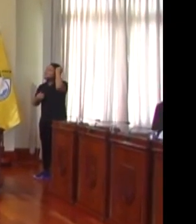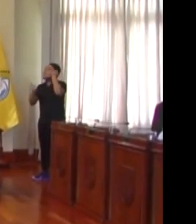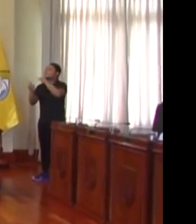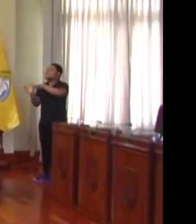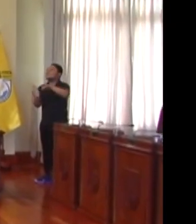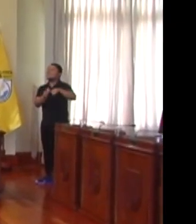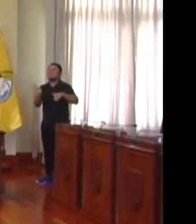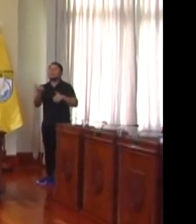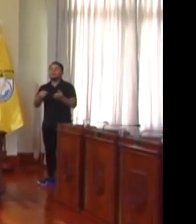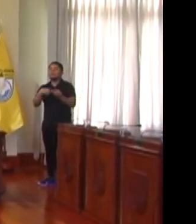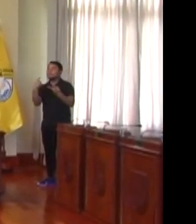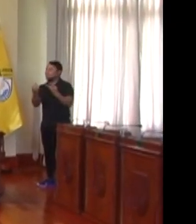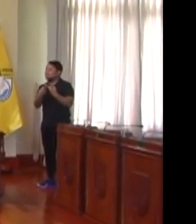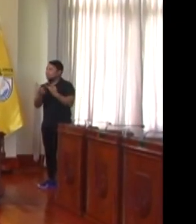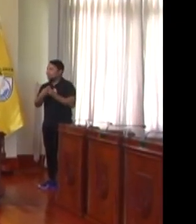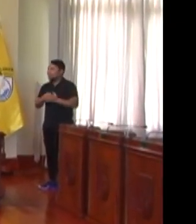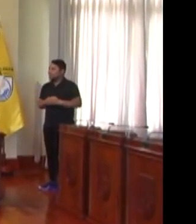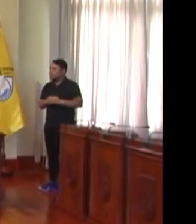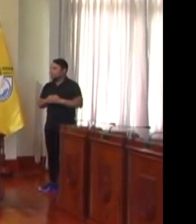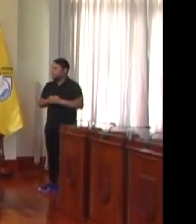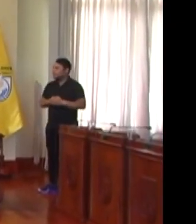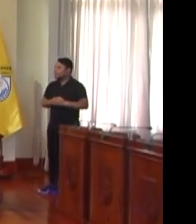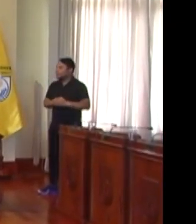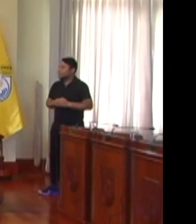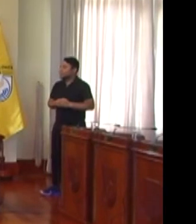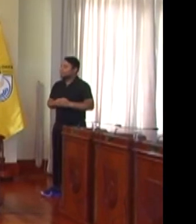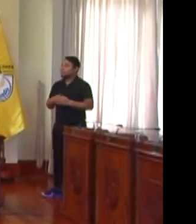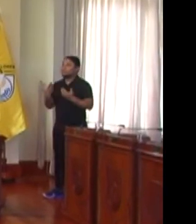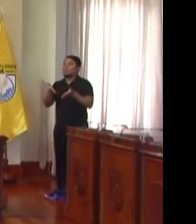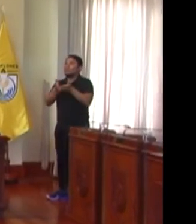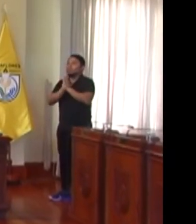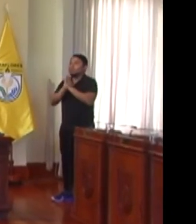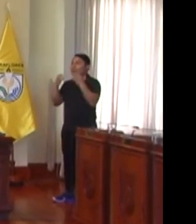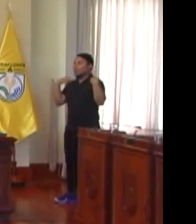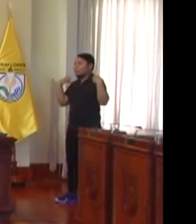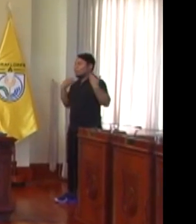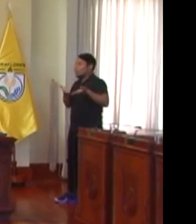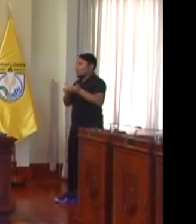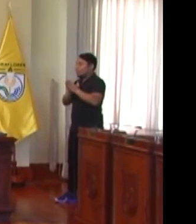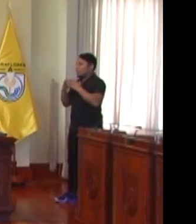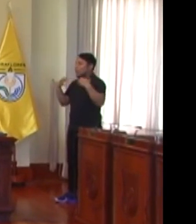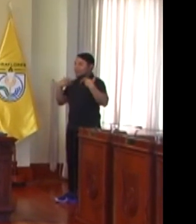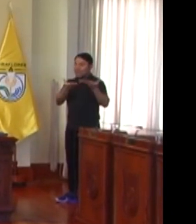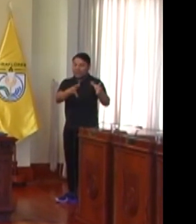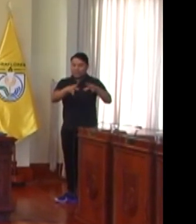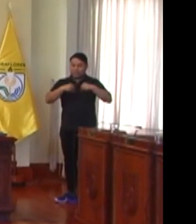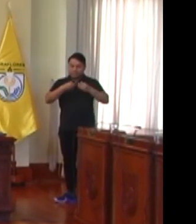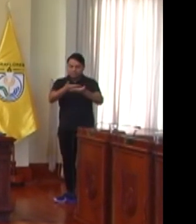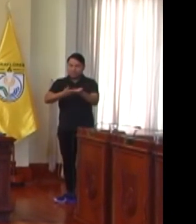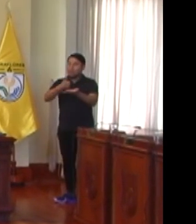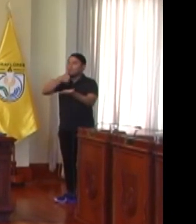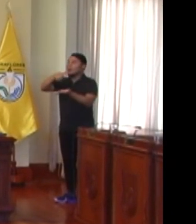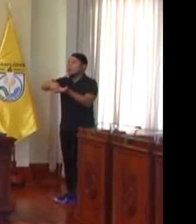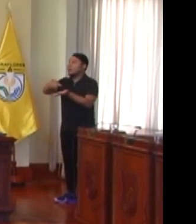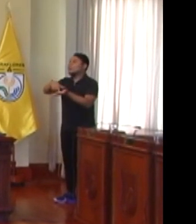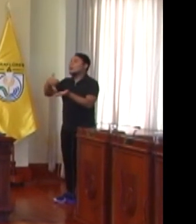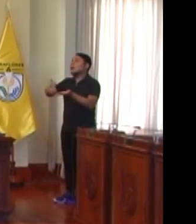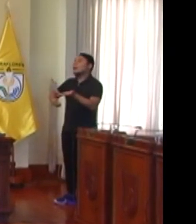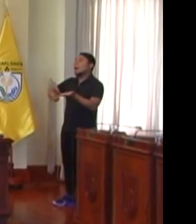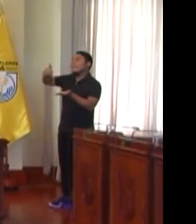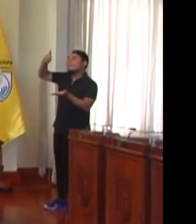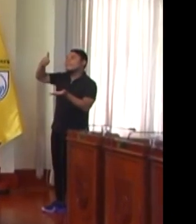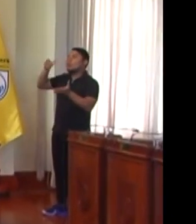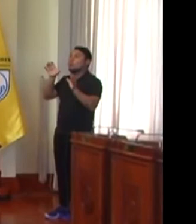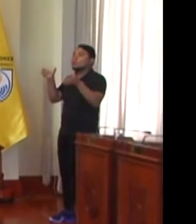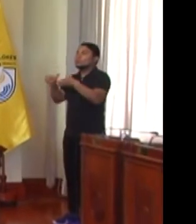al siguiente punto. Estación despacho. Señor alcalde, la Secretaría General ha recibido una carta remitida por el presidente del